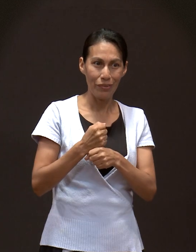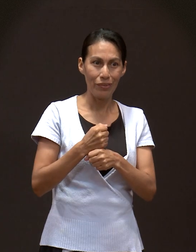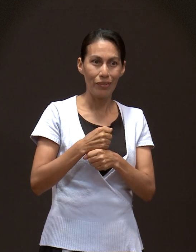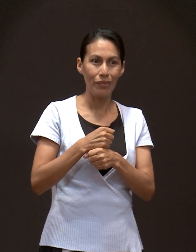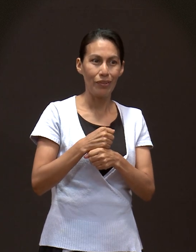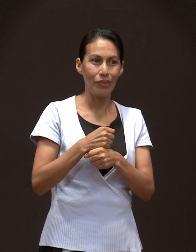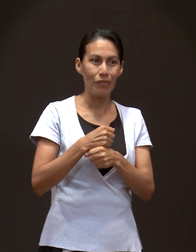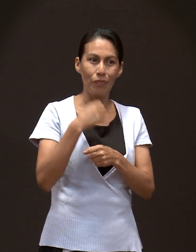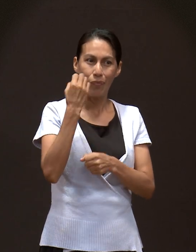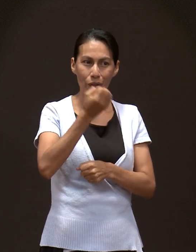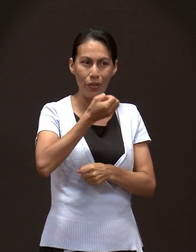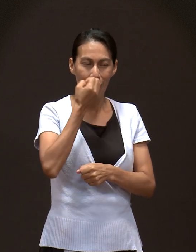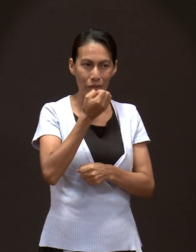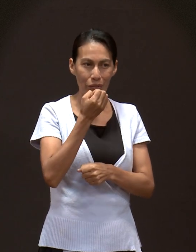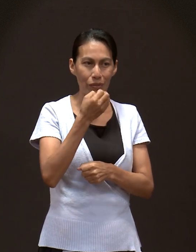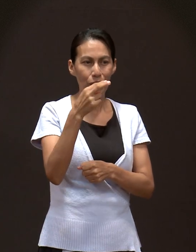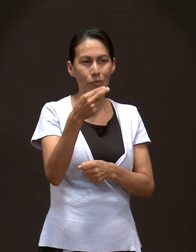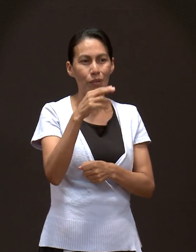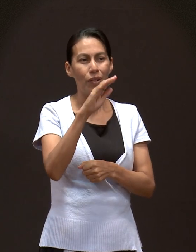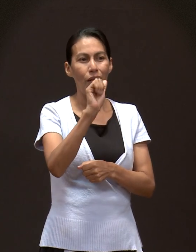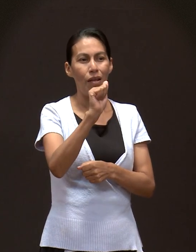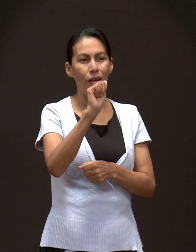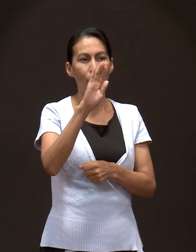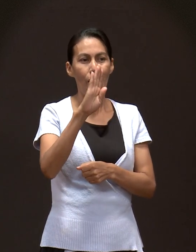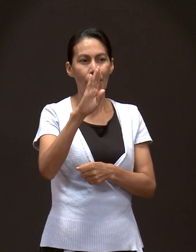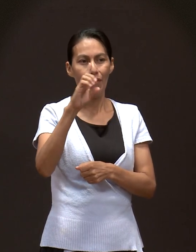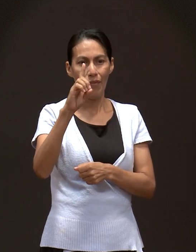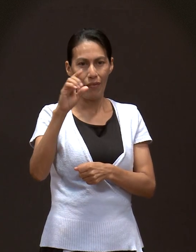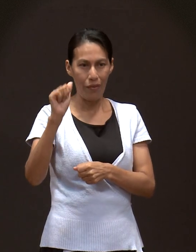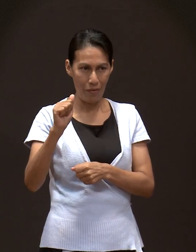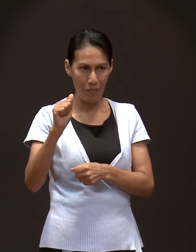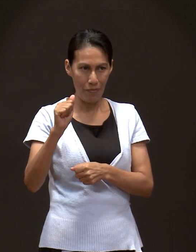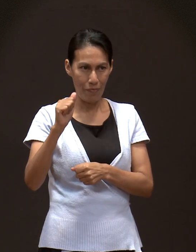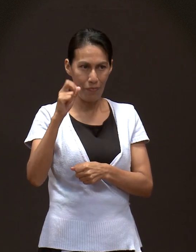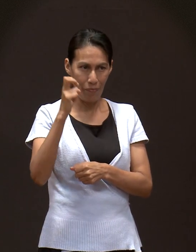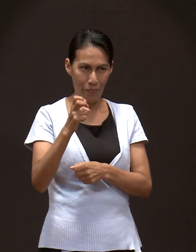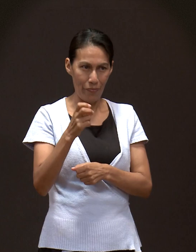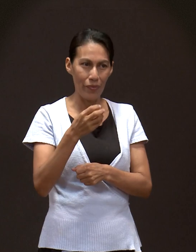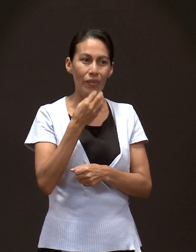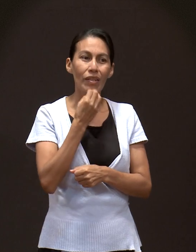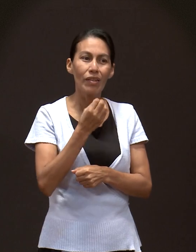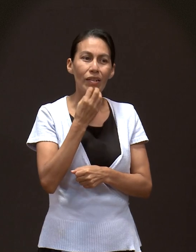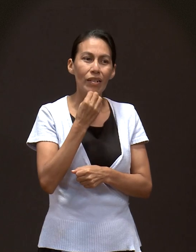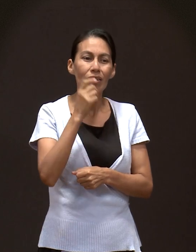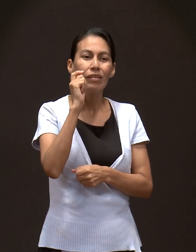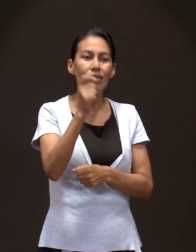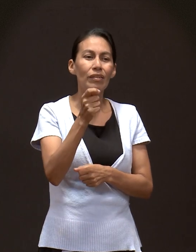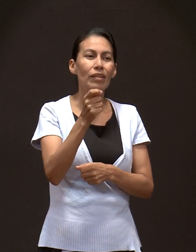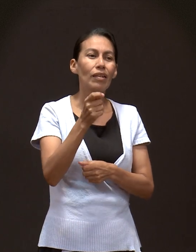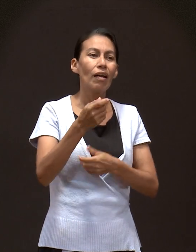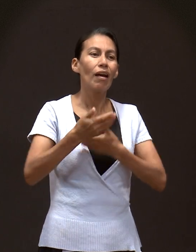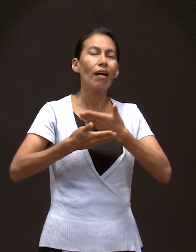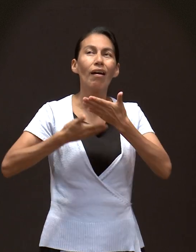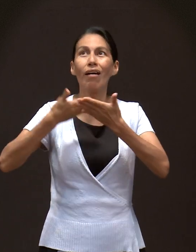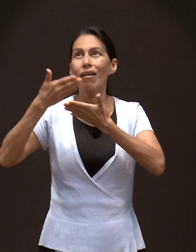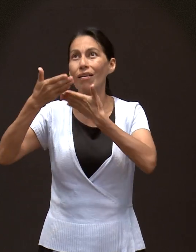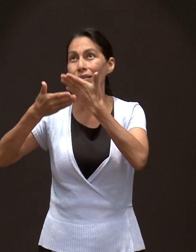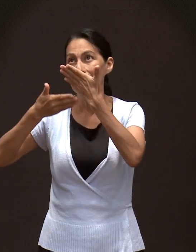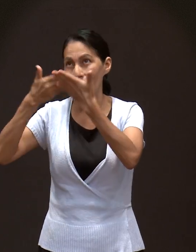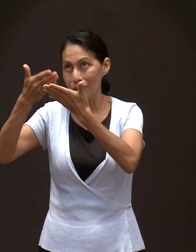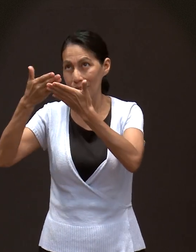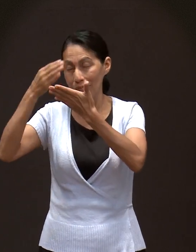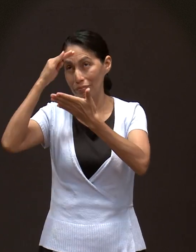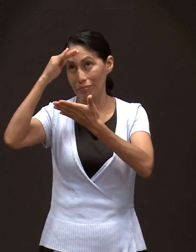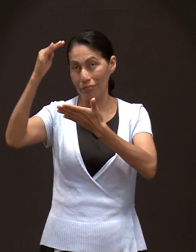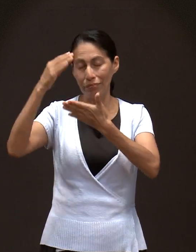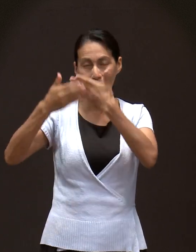años lleva Jacy en el bando de oración. Se llama Abda, en hebreo es sirviendo